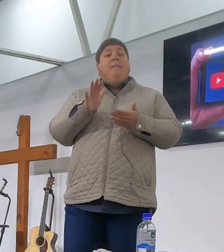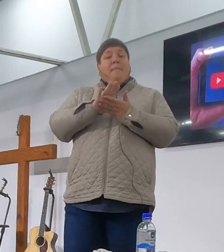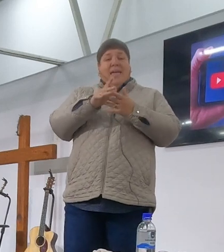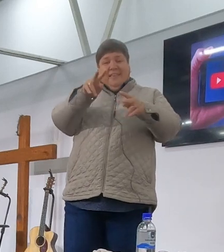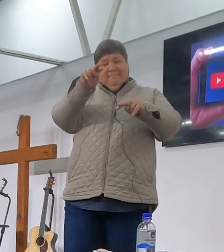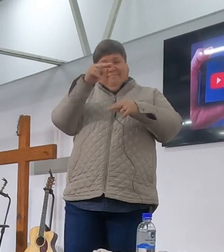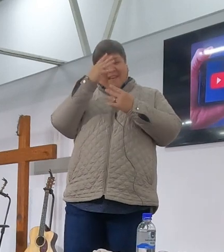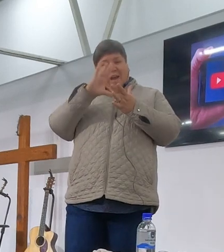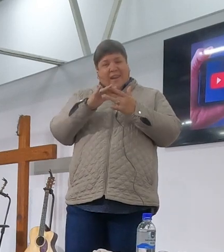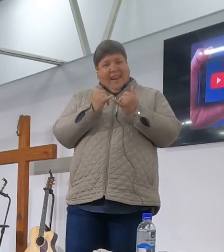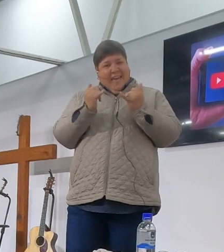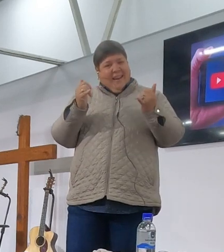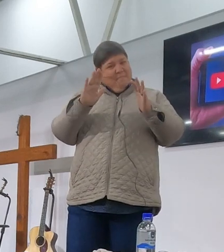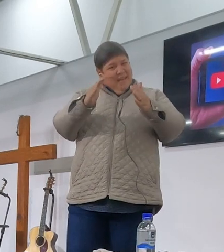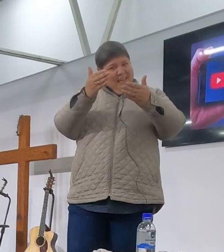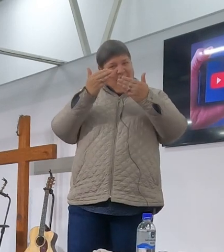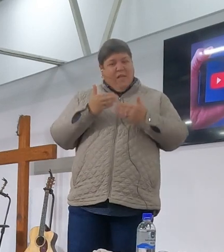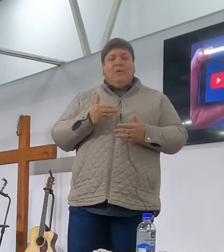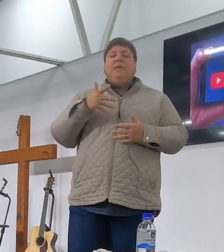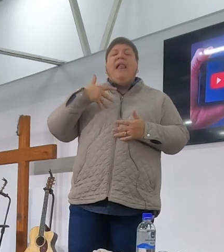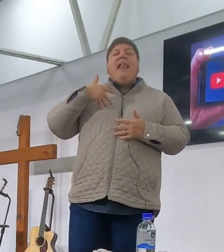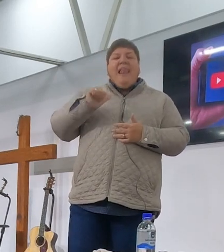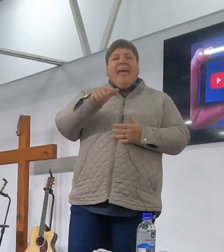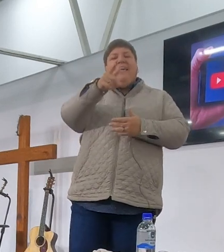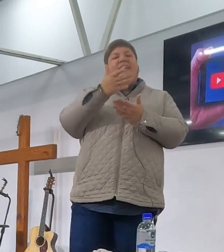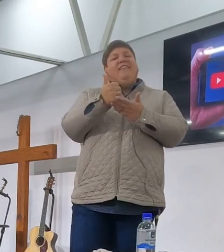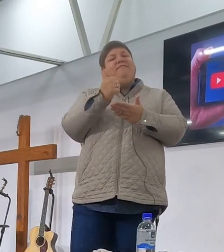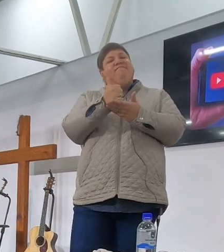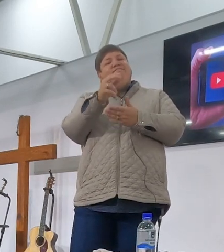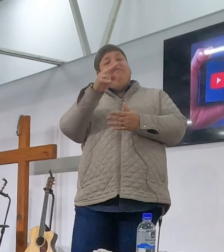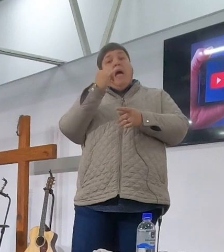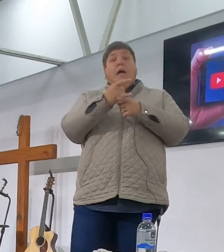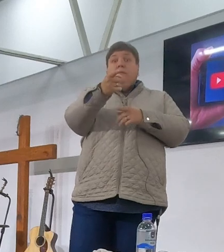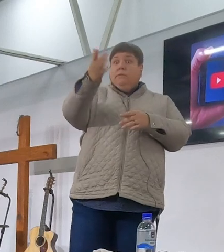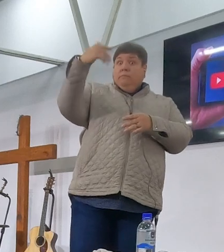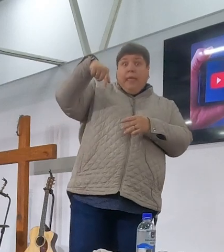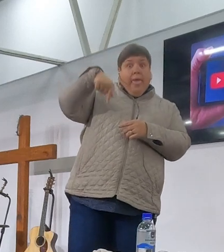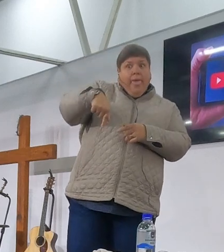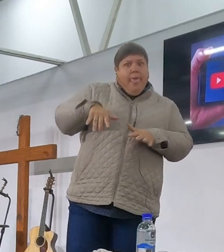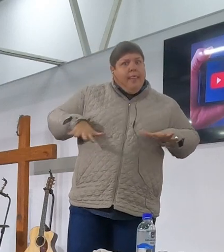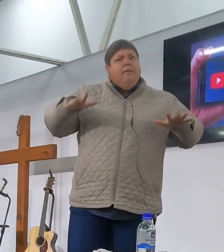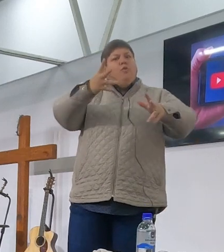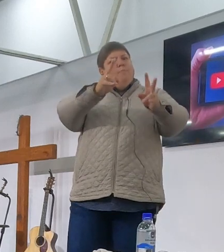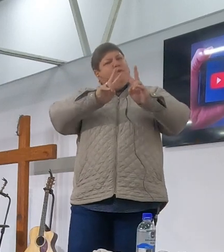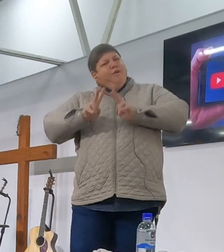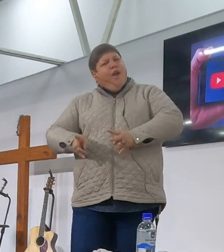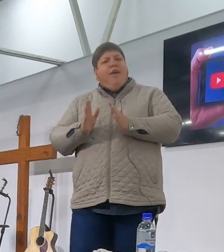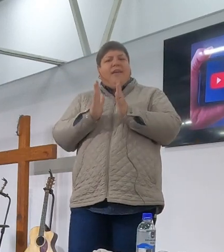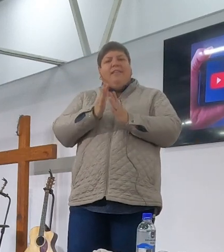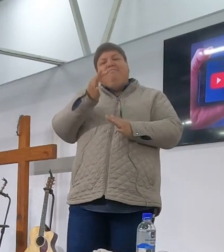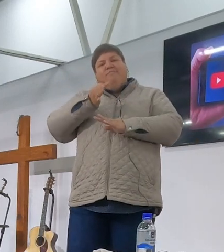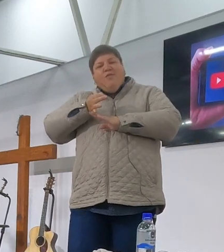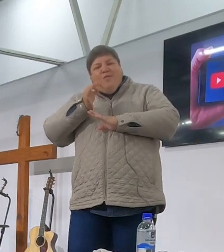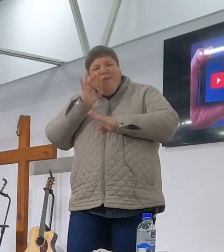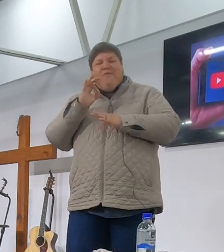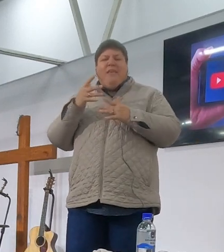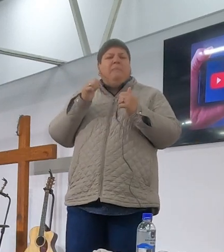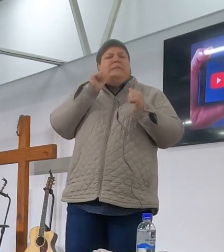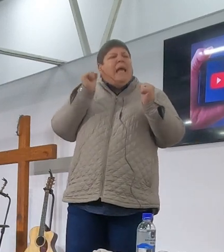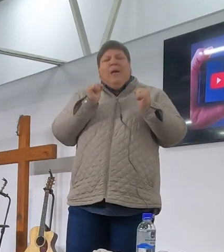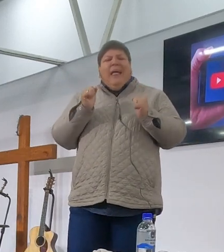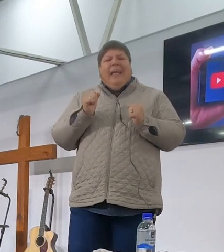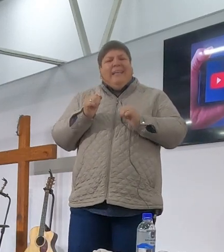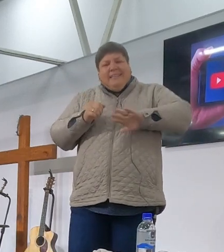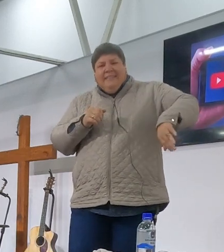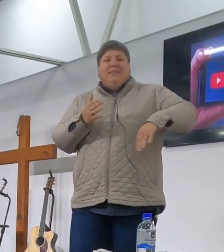hier, julle is aanlyn, baie welkom, is altyd lekker om in jou huis te wees. As jy ooit in die area is, kom sê hallo, kom kuier hierso, kom drink saam koffie, al is dit koud